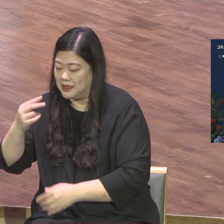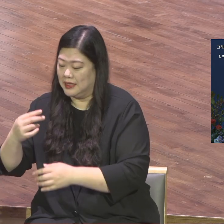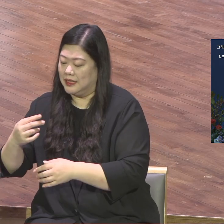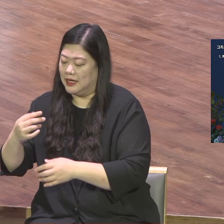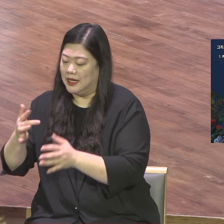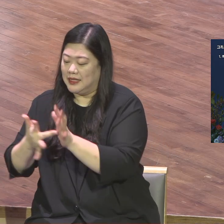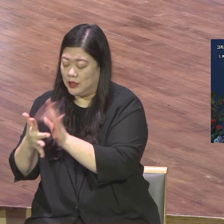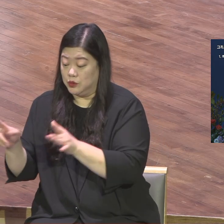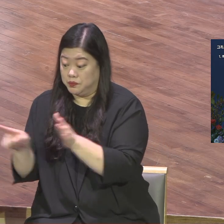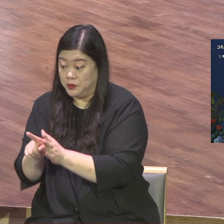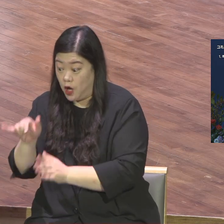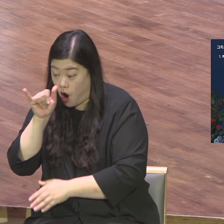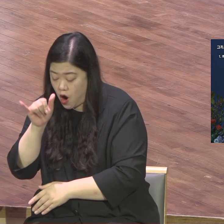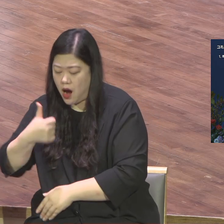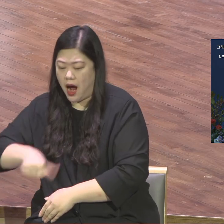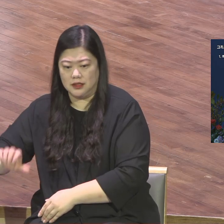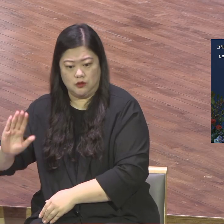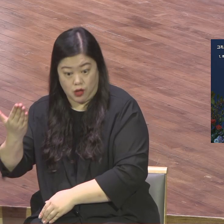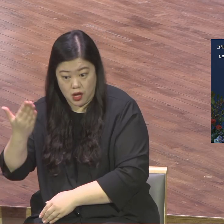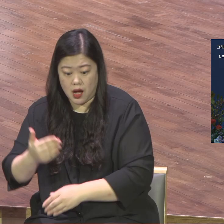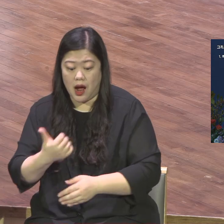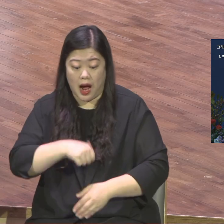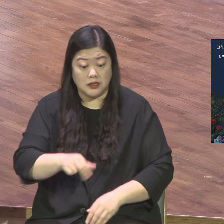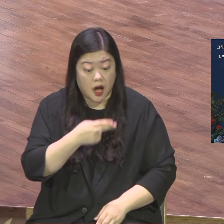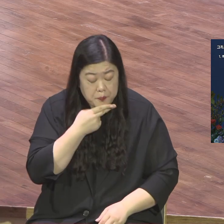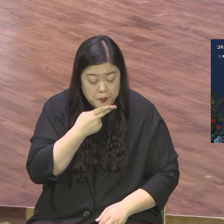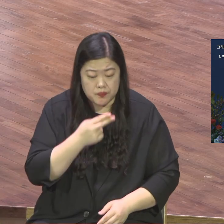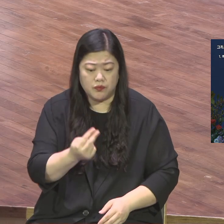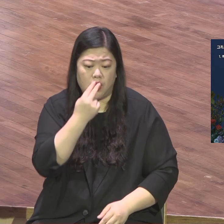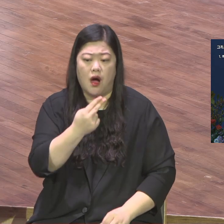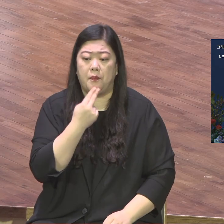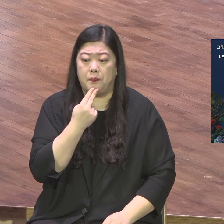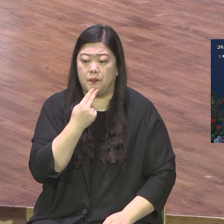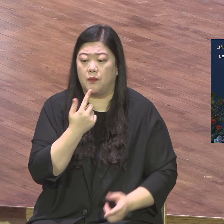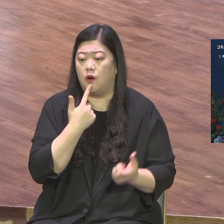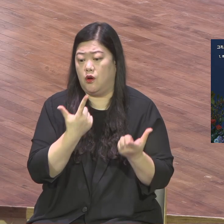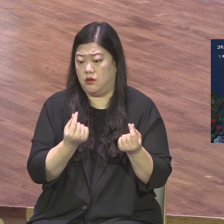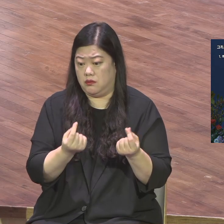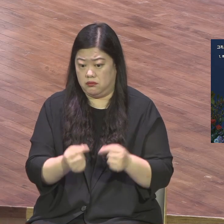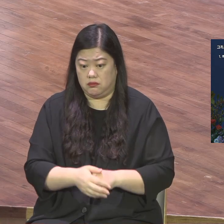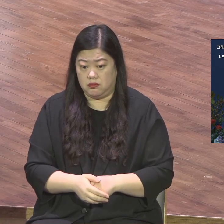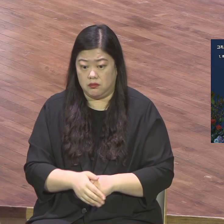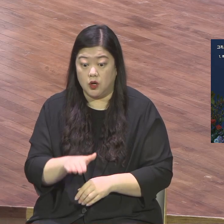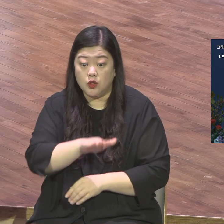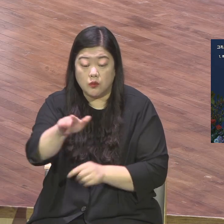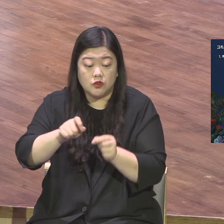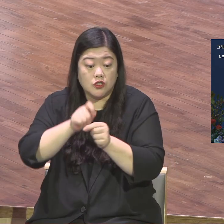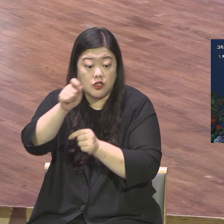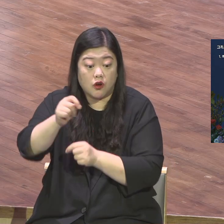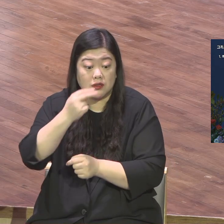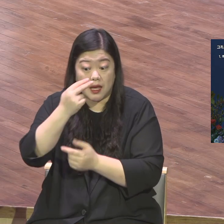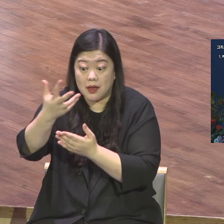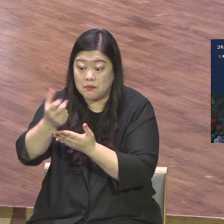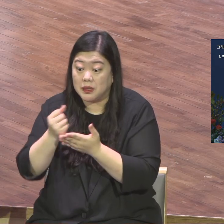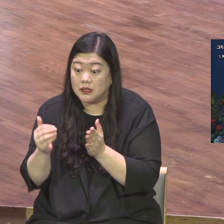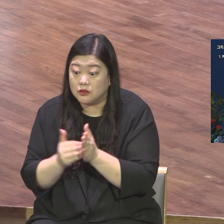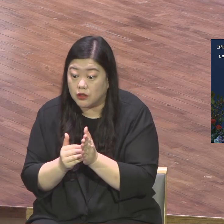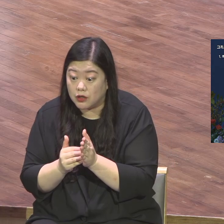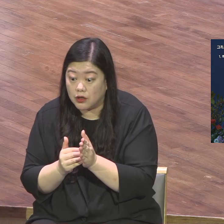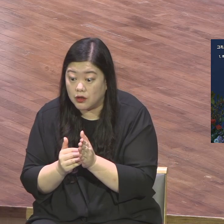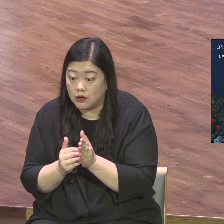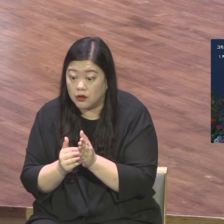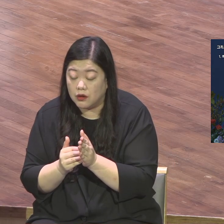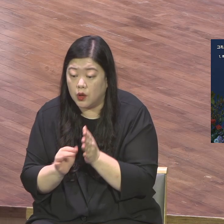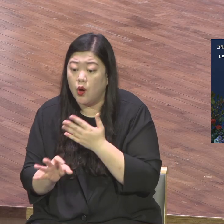없느니라. 내가 이것을 기록하고 너에게 영생이 있음을 알게 하라 하십니다. 내가 영생 있는데 까짓거 뭐 이거 못 넘어가.